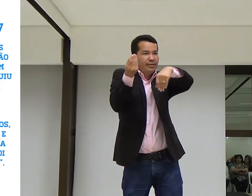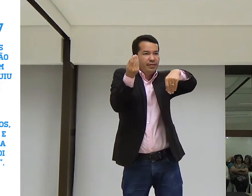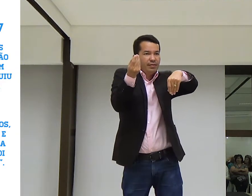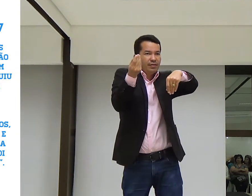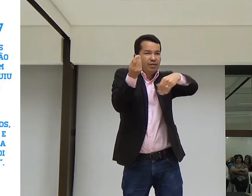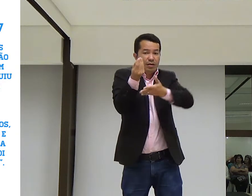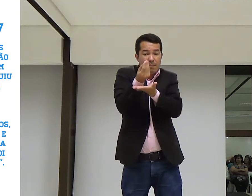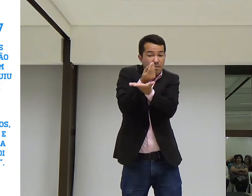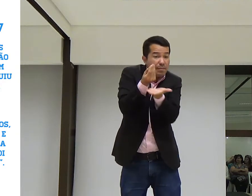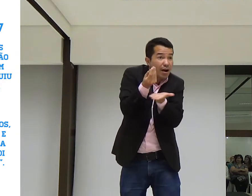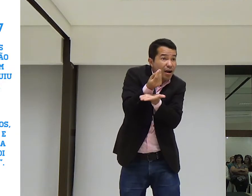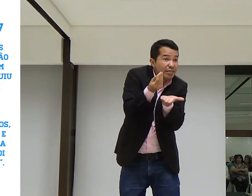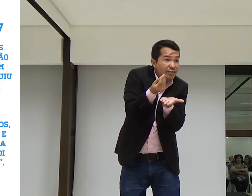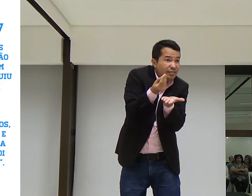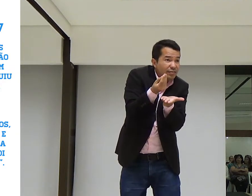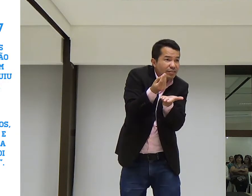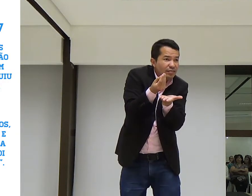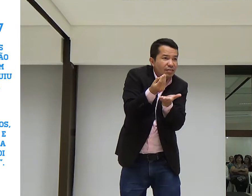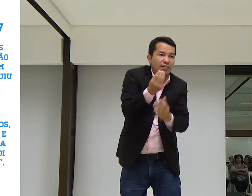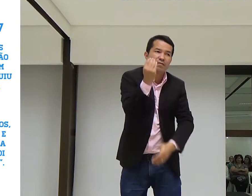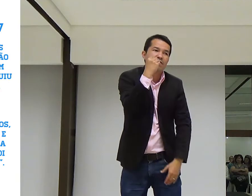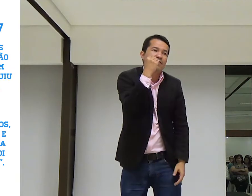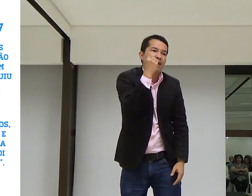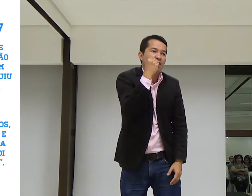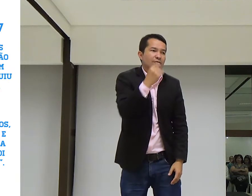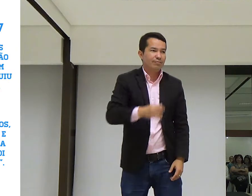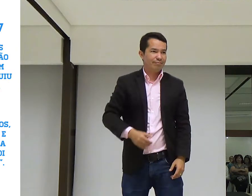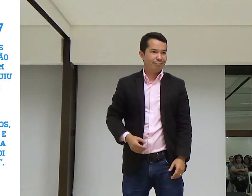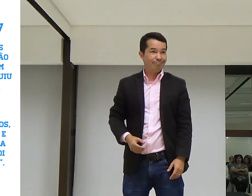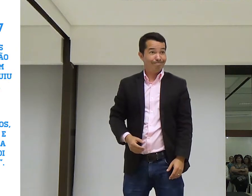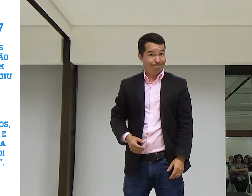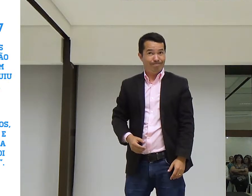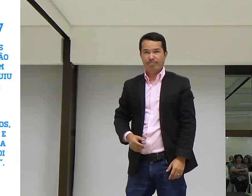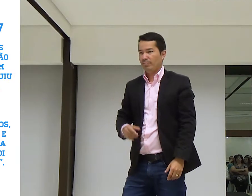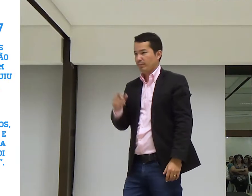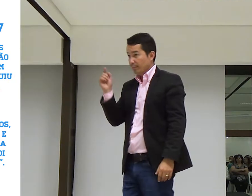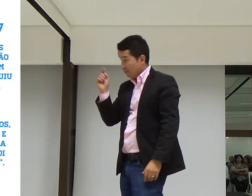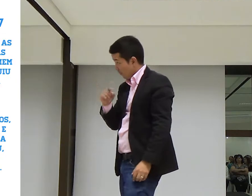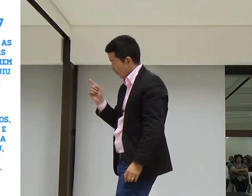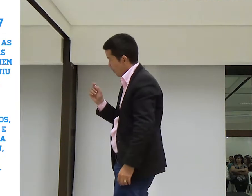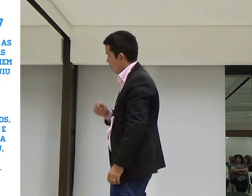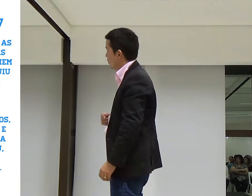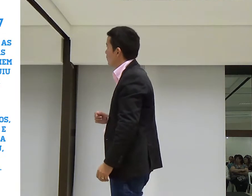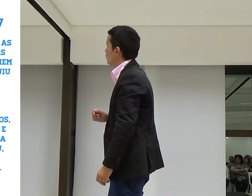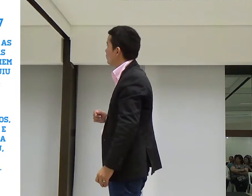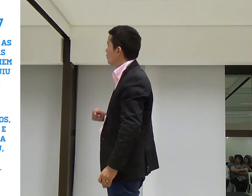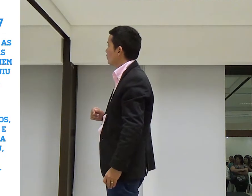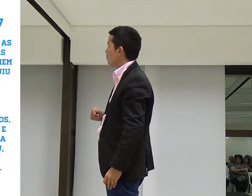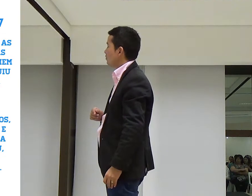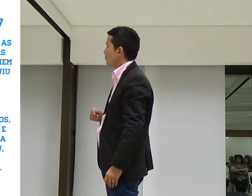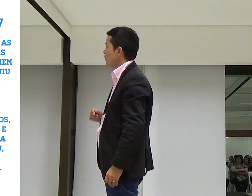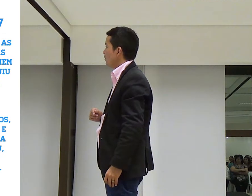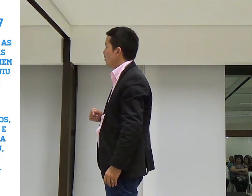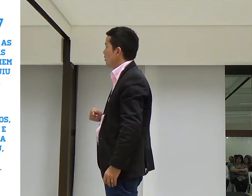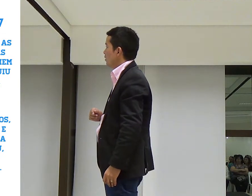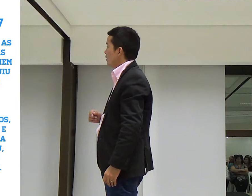de areia, sabe? A base é fraca, não tem firmeza. Pode passar ali.